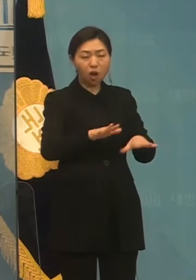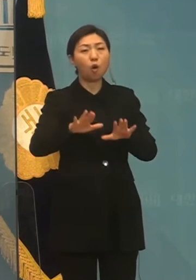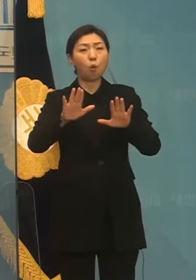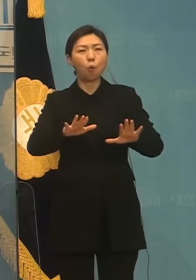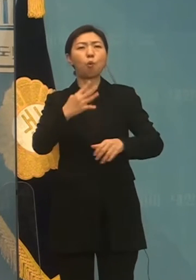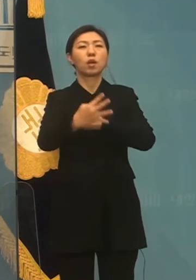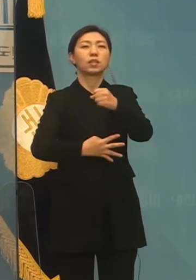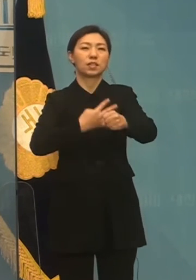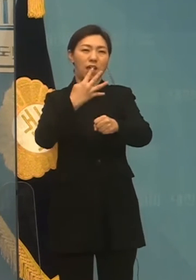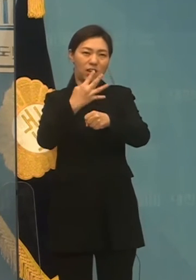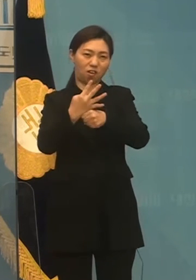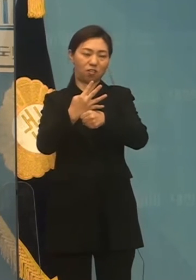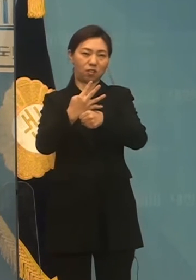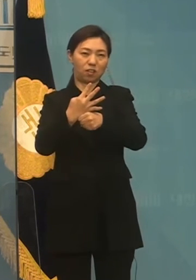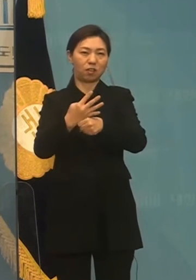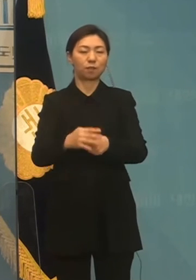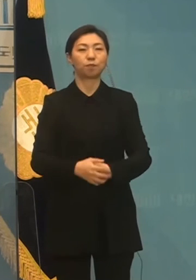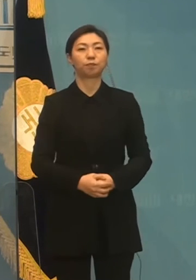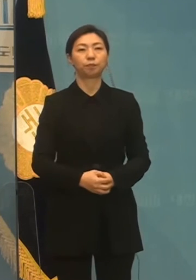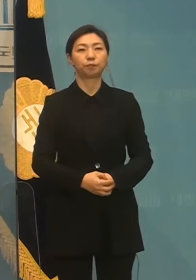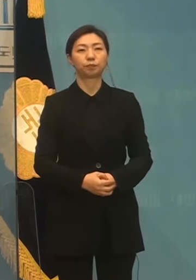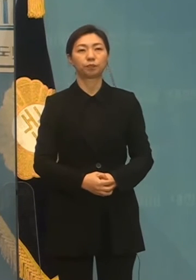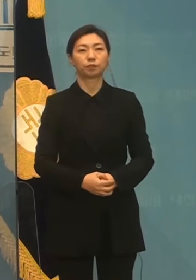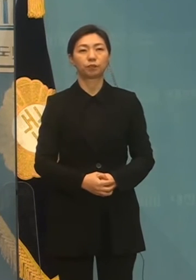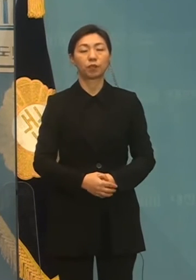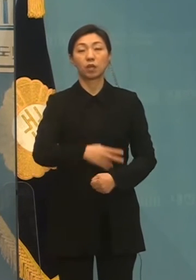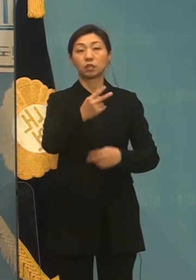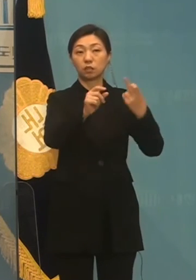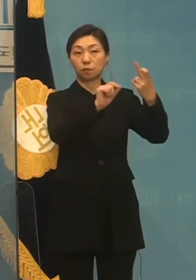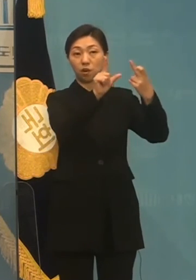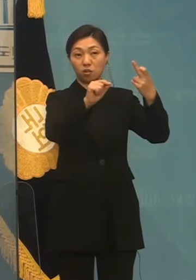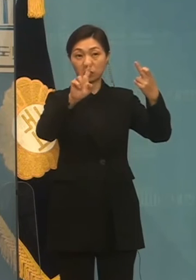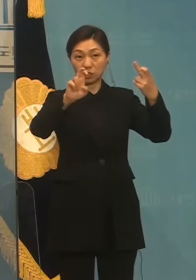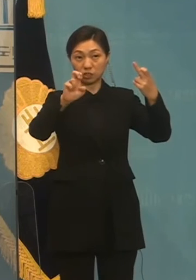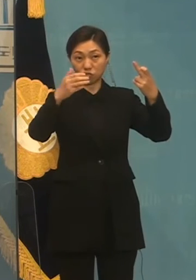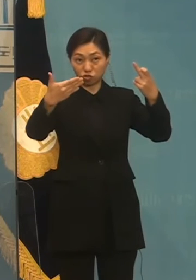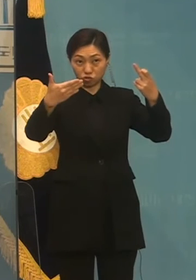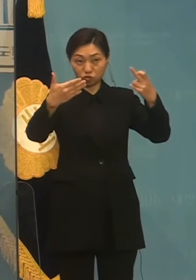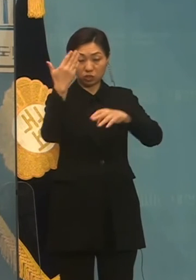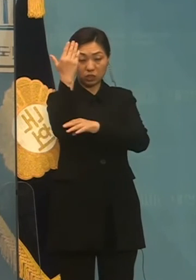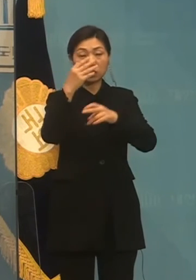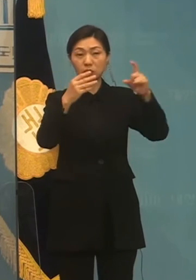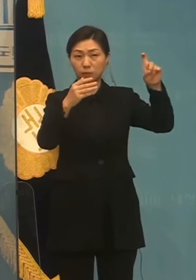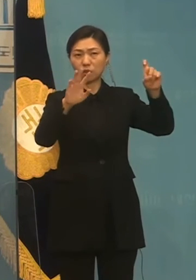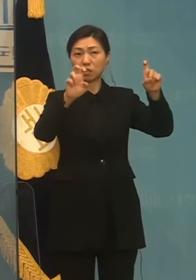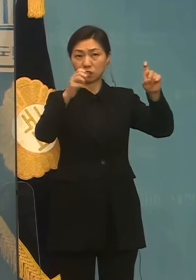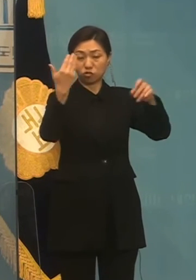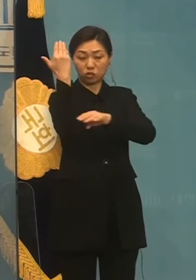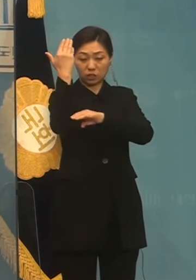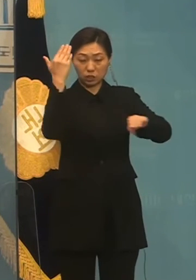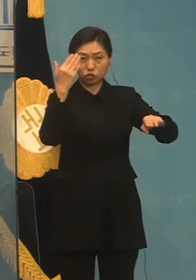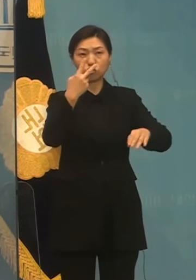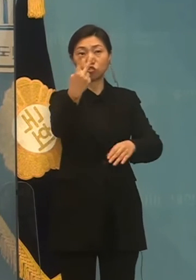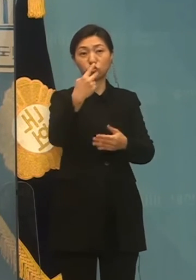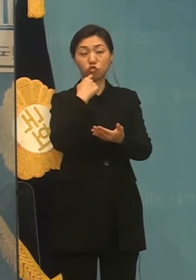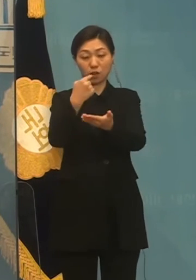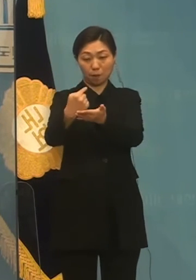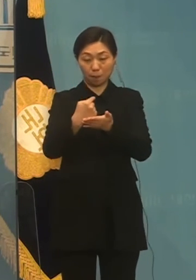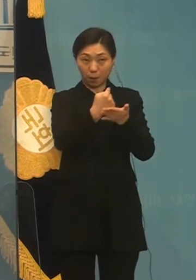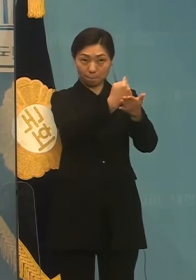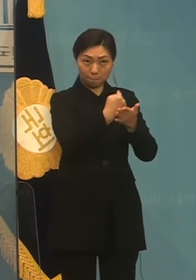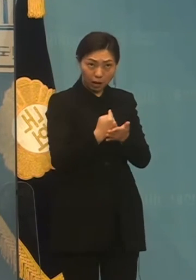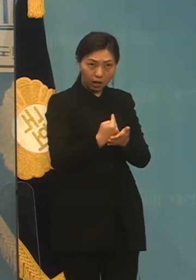4년째입니다. 오늘 11월 29일 기준으로 총 92건의 제안이 접수되었으며 심사를